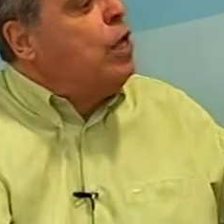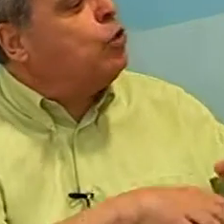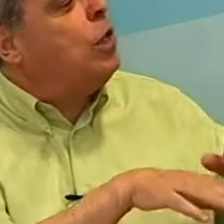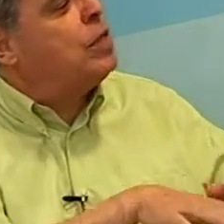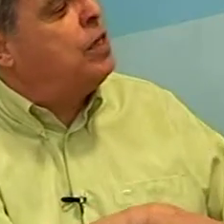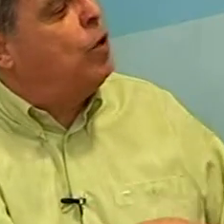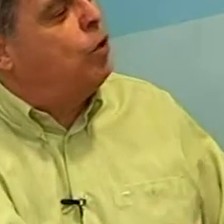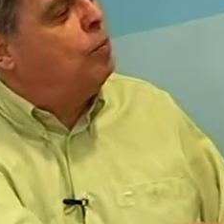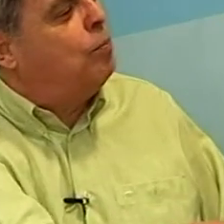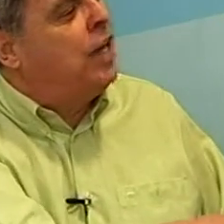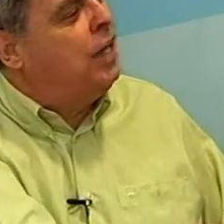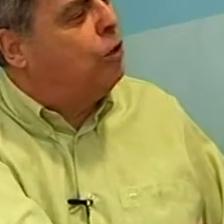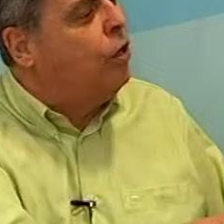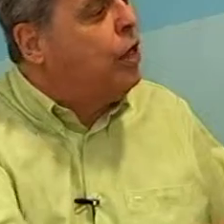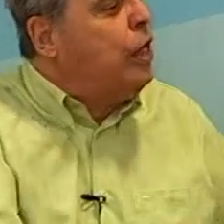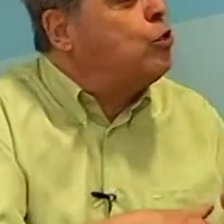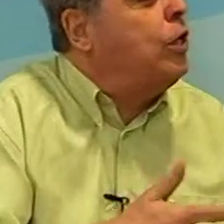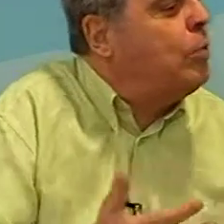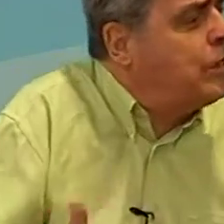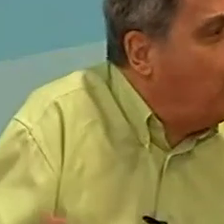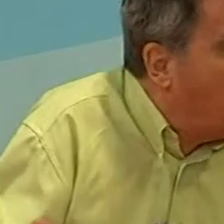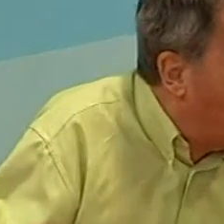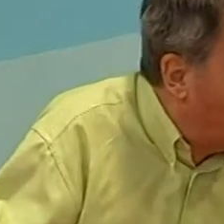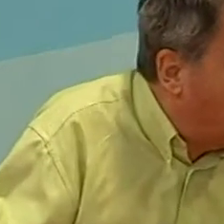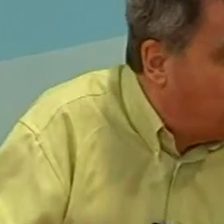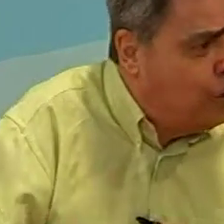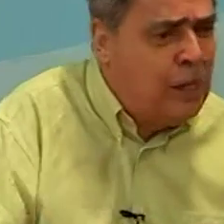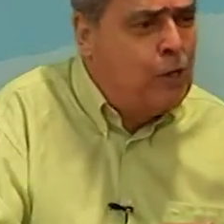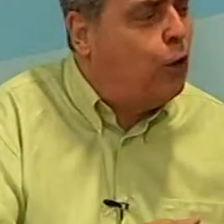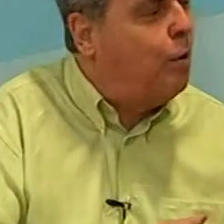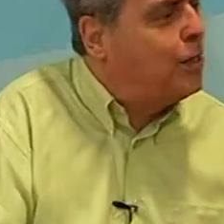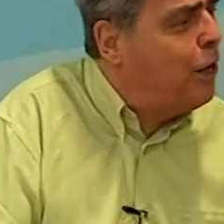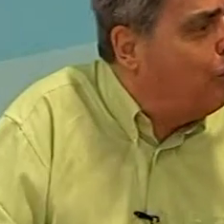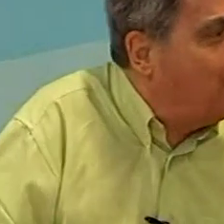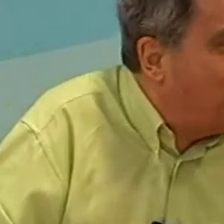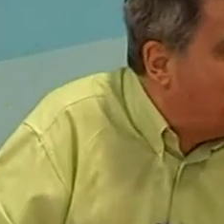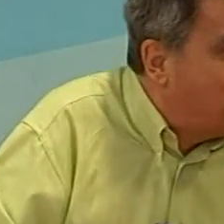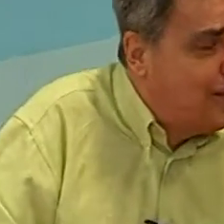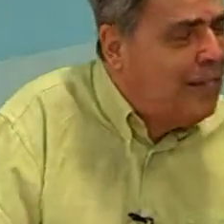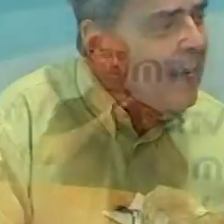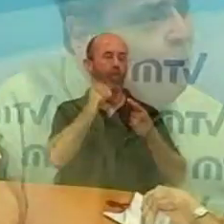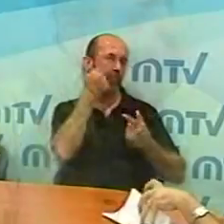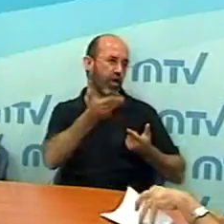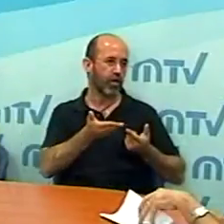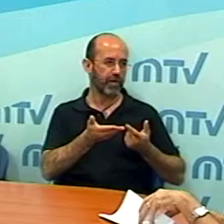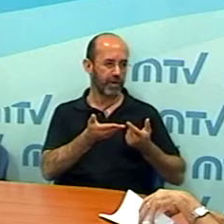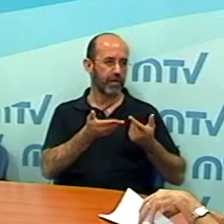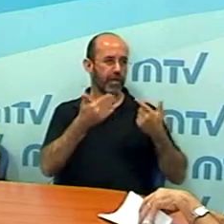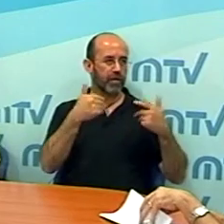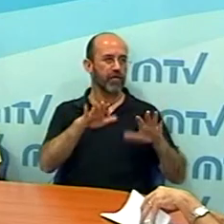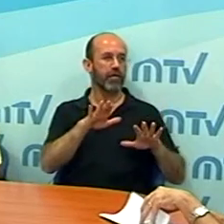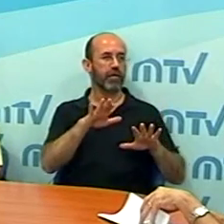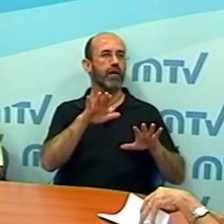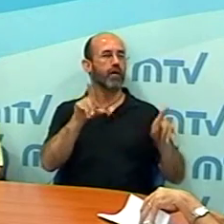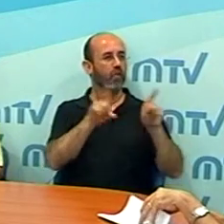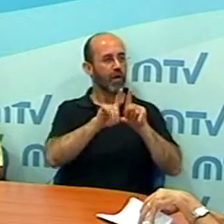tiene. Soy demasiado bajito, soy demasiado gordo, soy demasiado feo. Entonces, eso